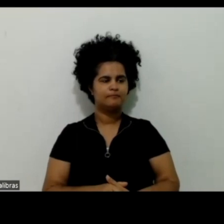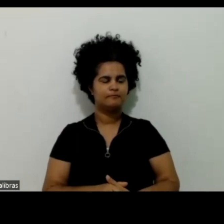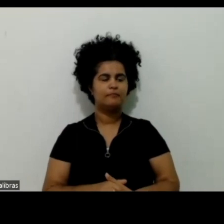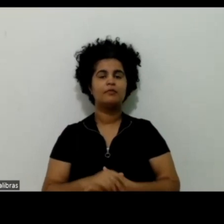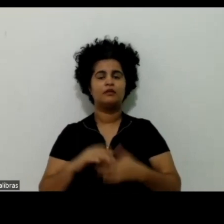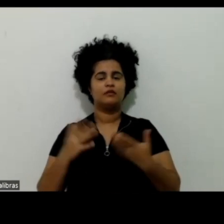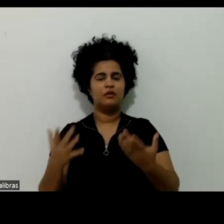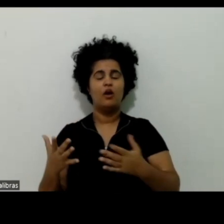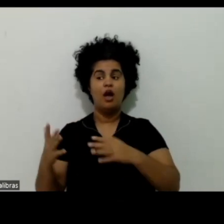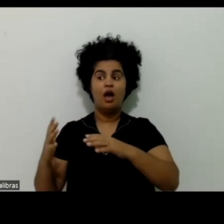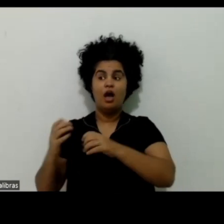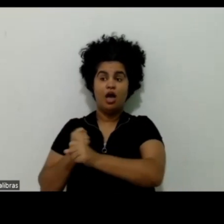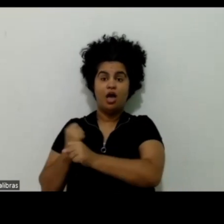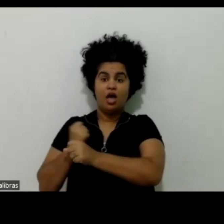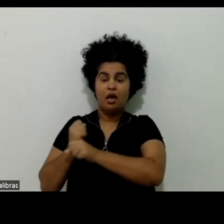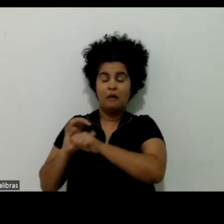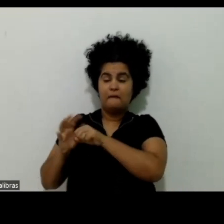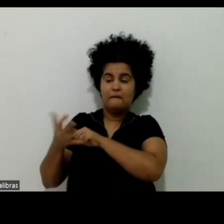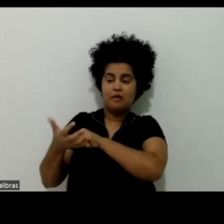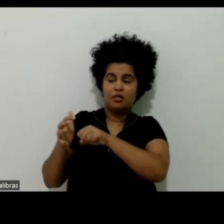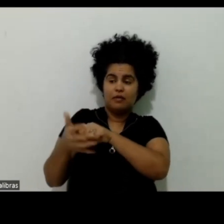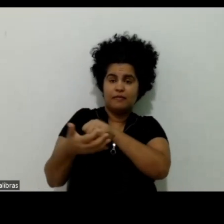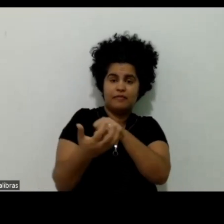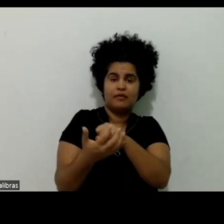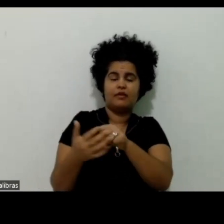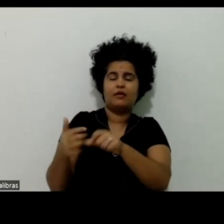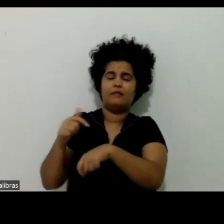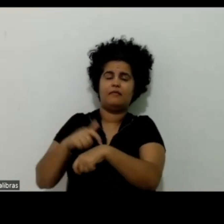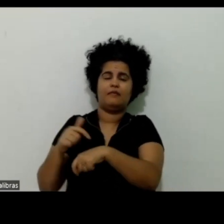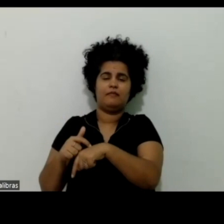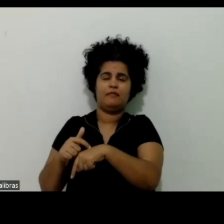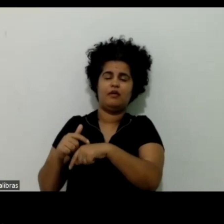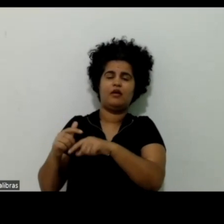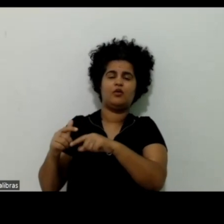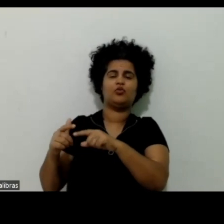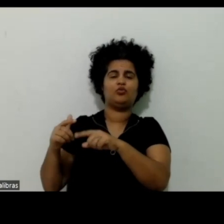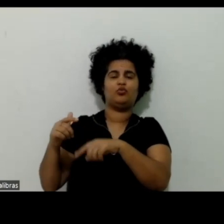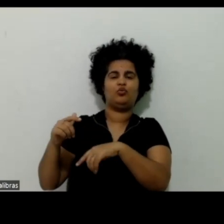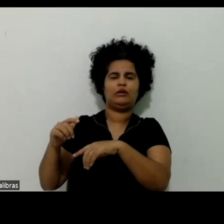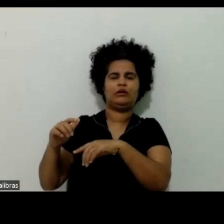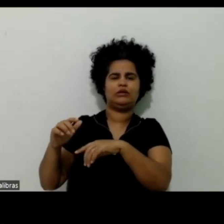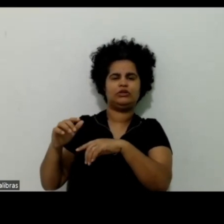o avanço da crise do capital, né, da extrema-direita, né,